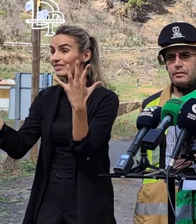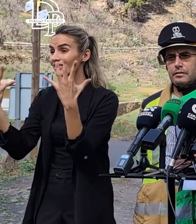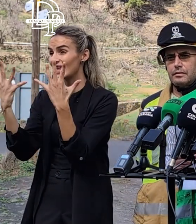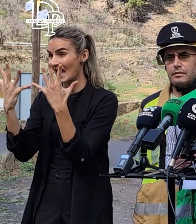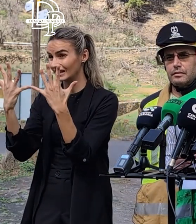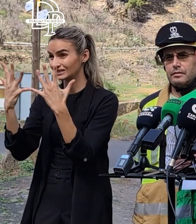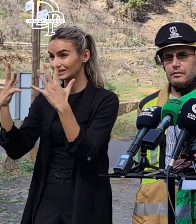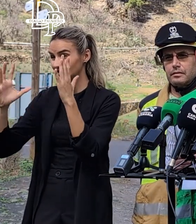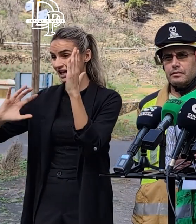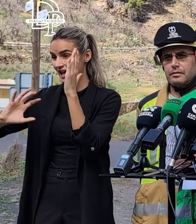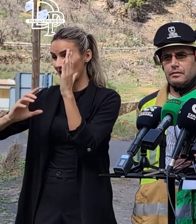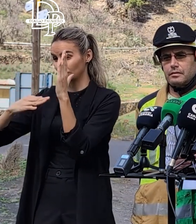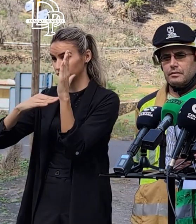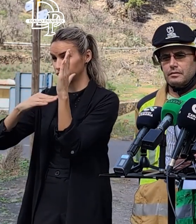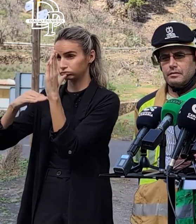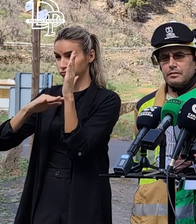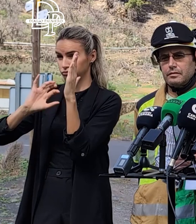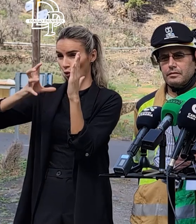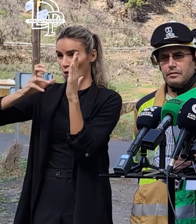25